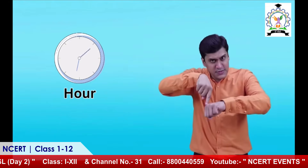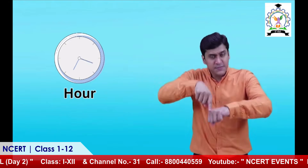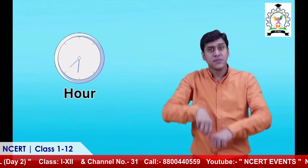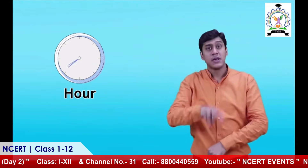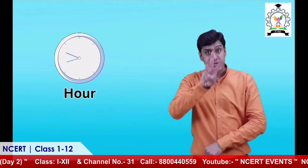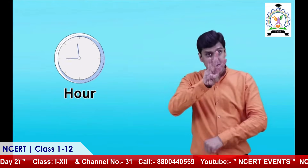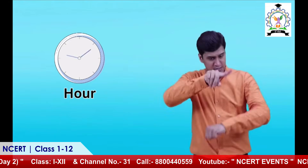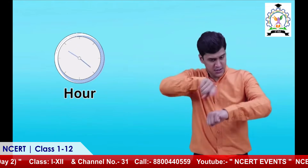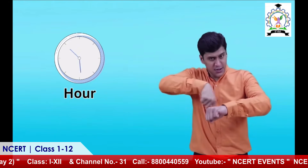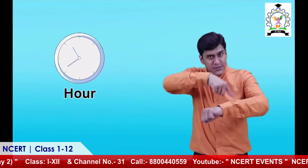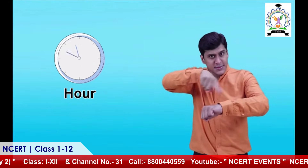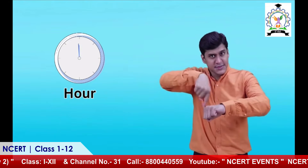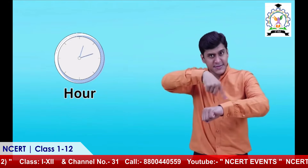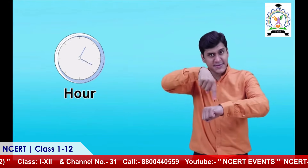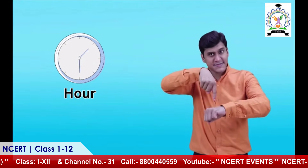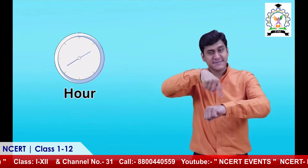2 घंटा, 3 घंटा।